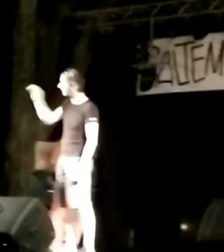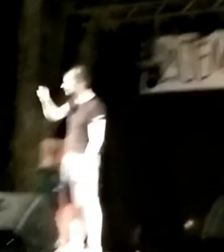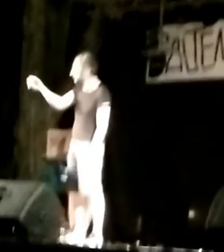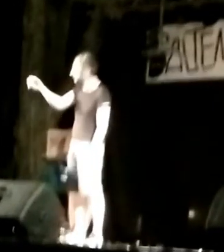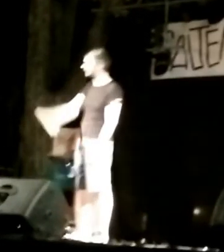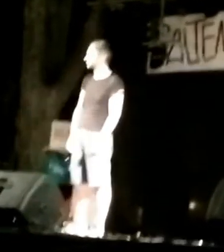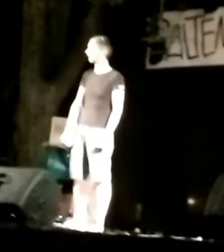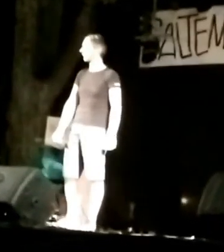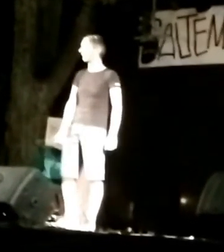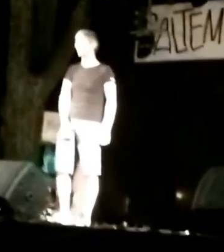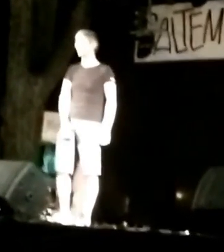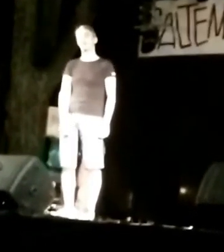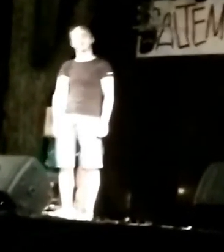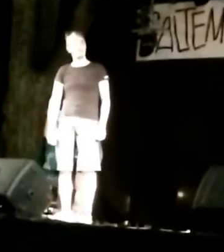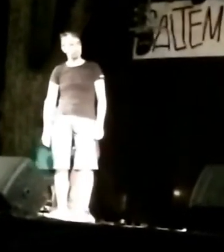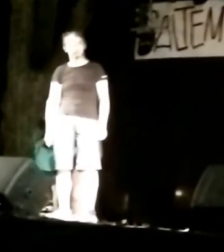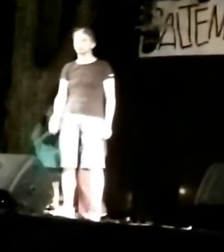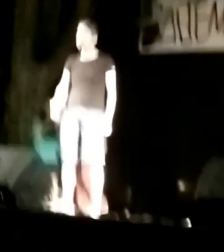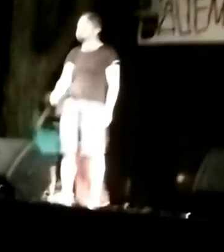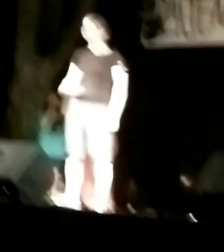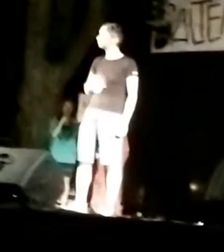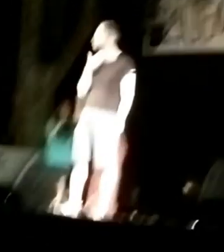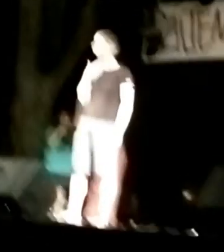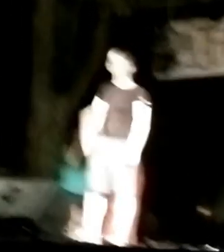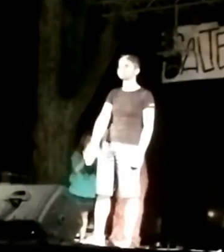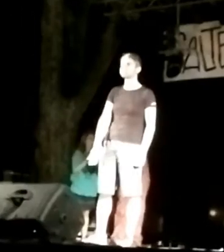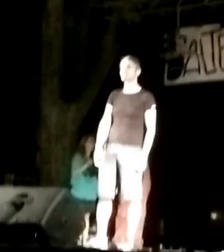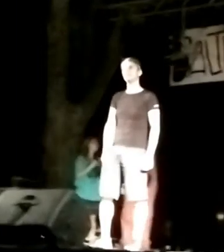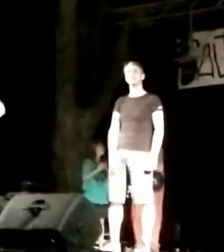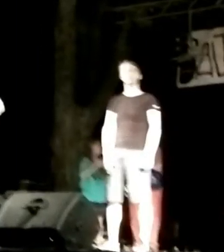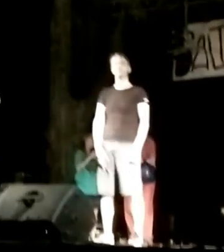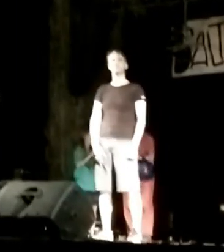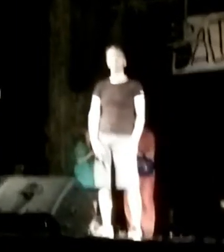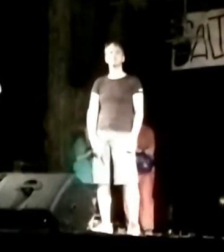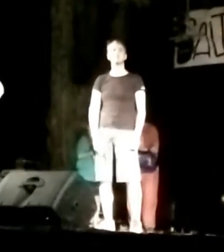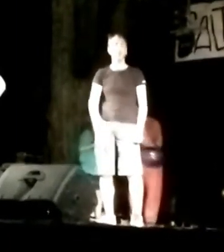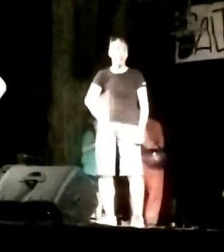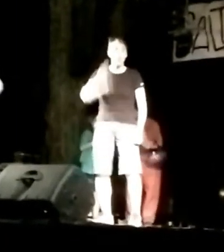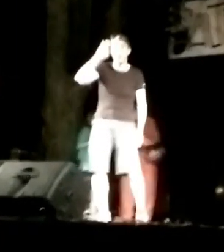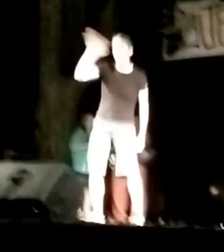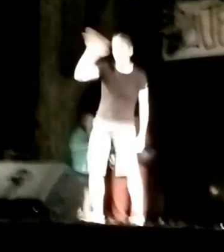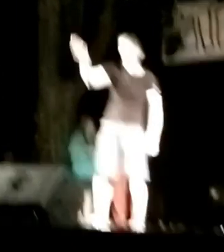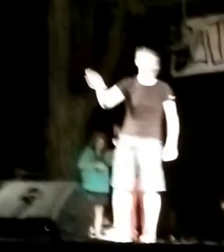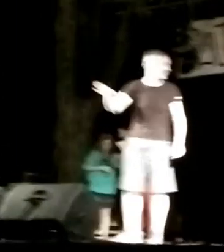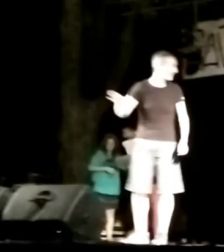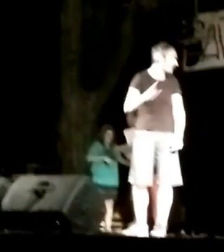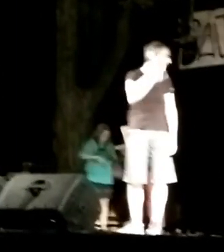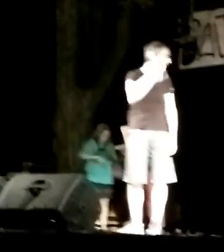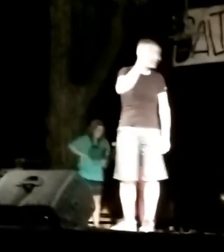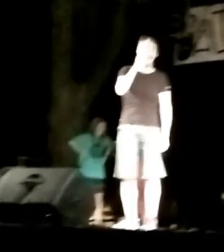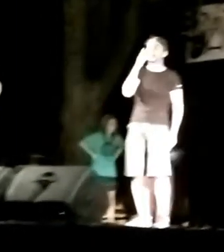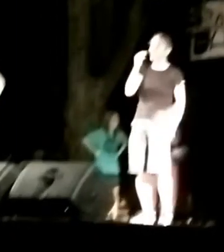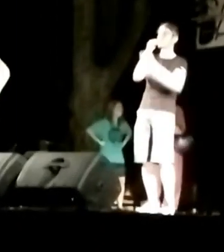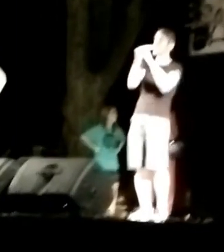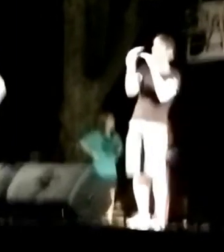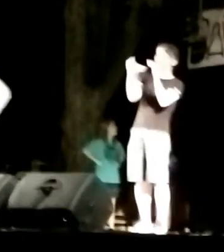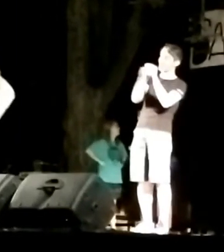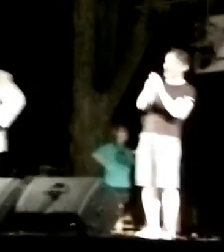A netejar. Poc m'agrada aquesta feina. Ai, hola! Hola, com estàs? Molt bé.